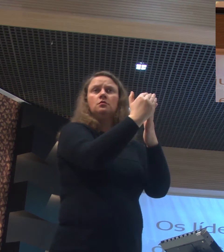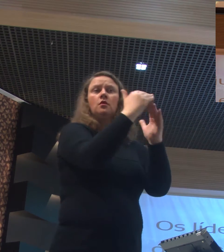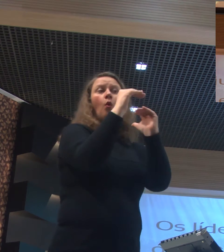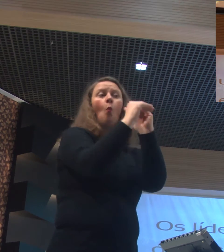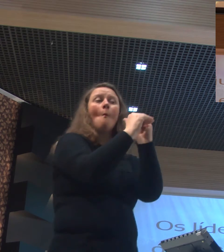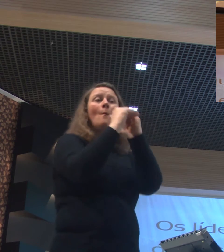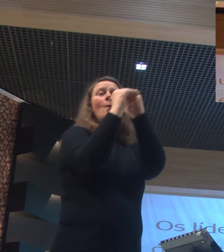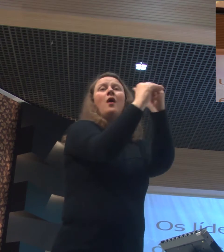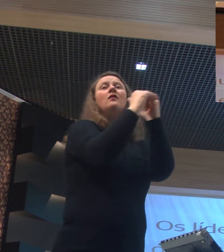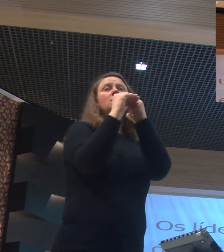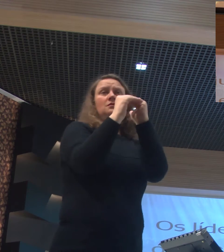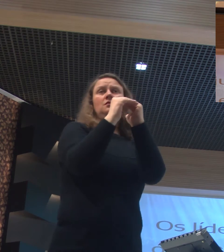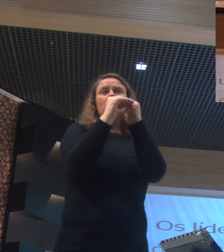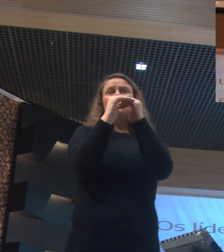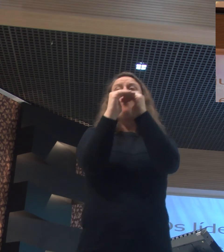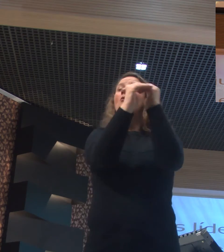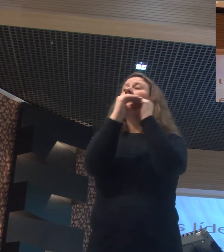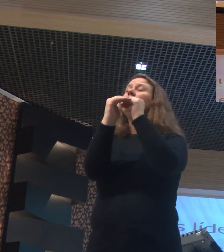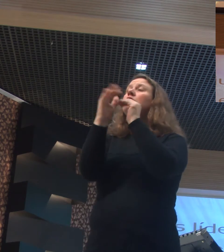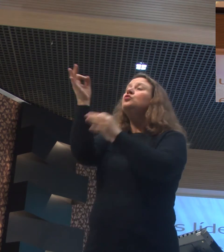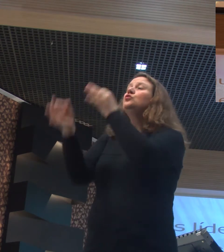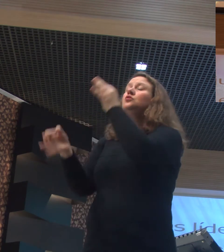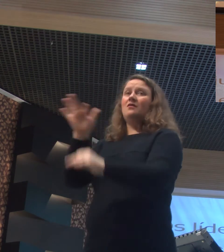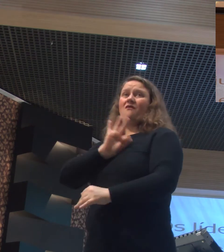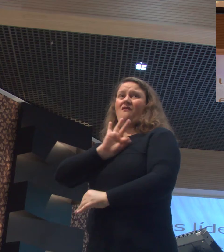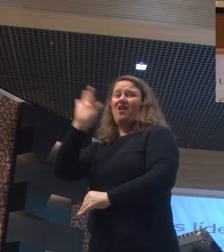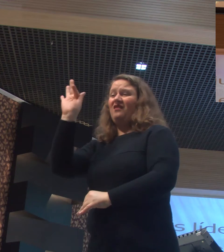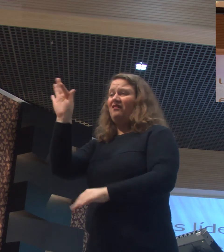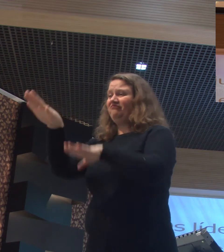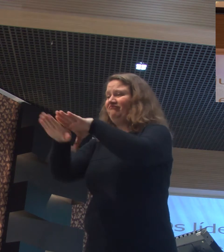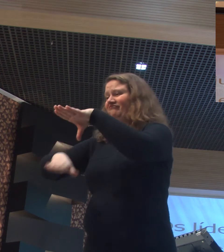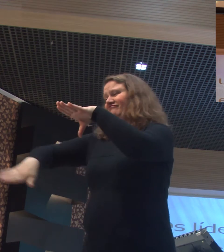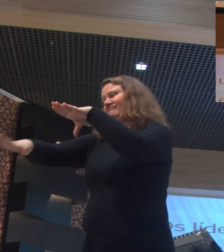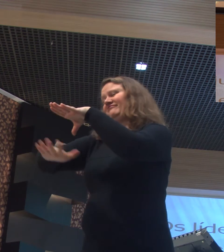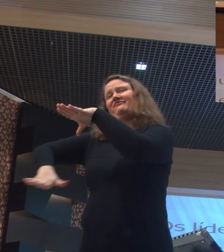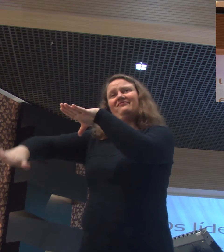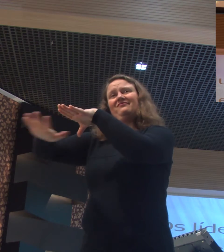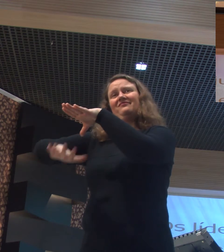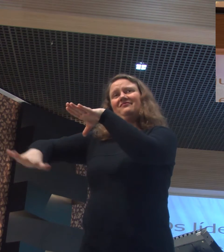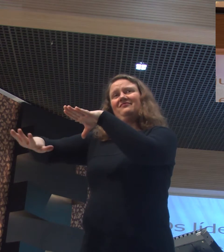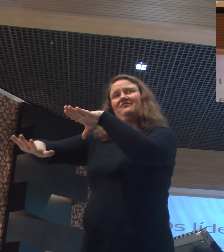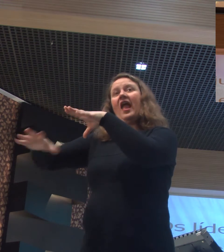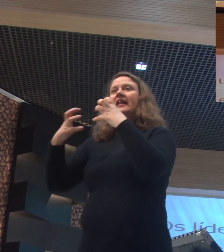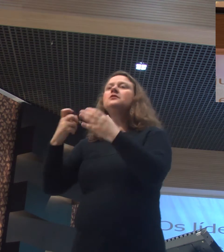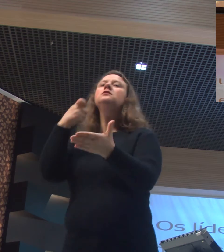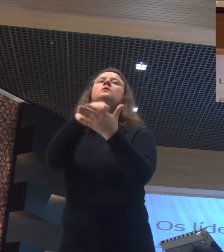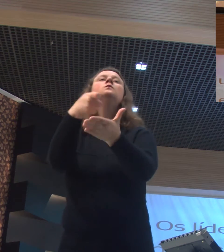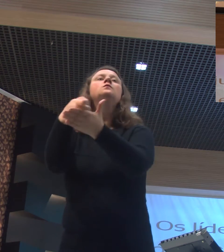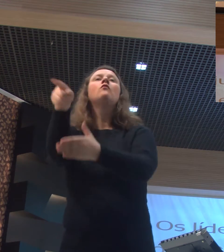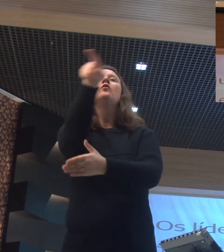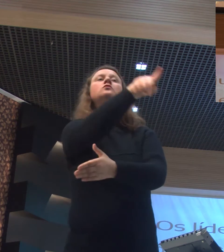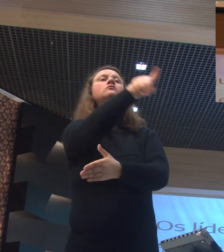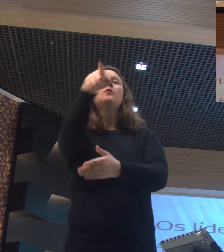de justiça deles, o verdadeiro, era lá embaixo. Porque eles exigiam dos outros, mas não cumpriam